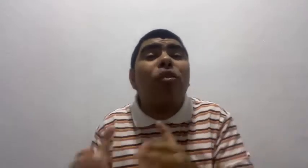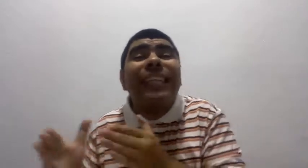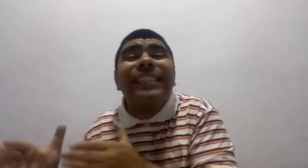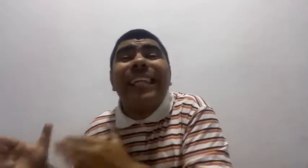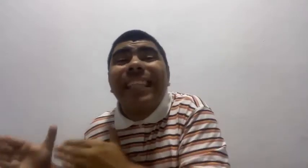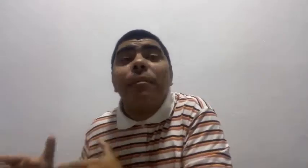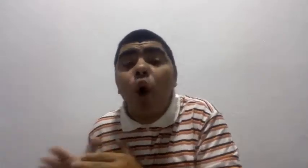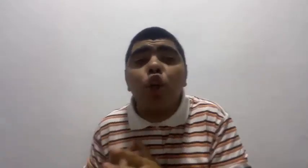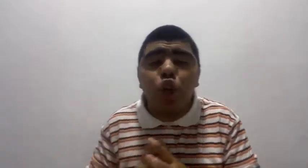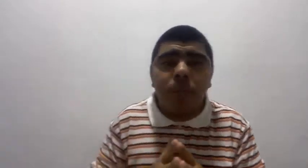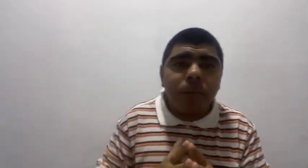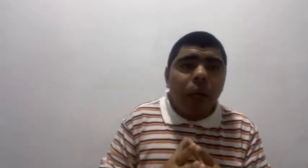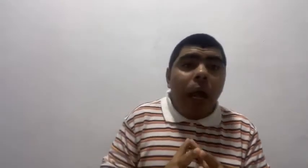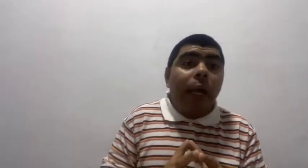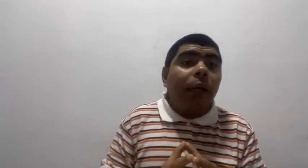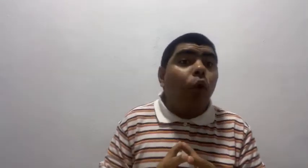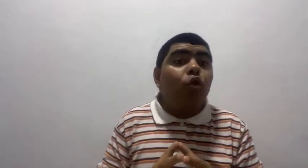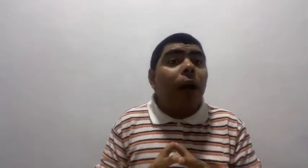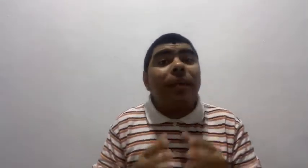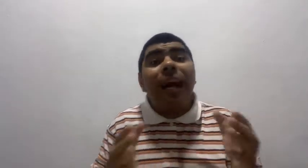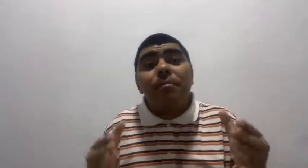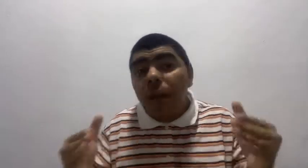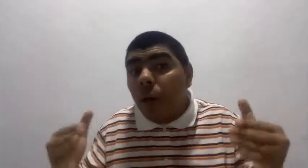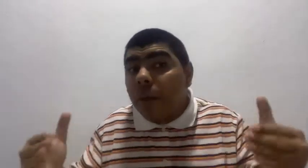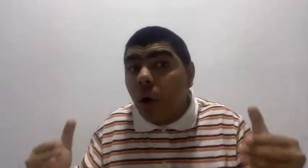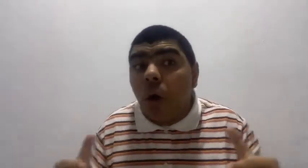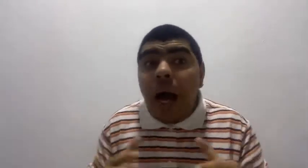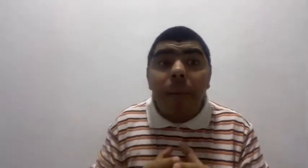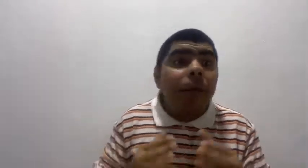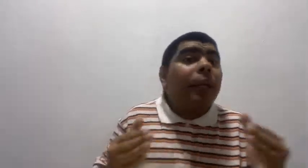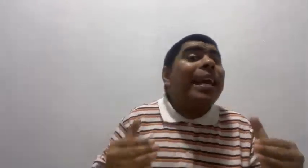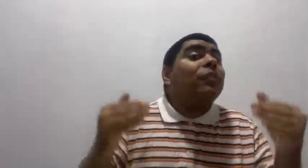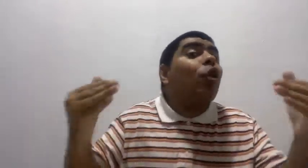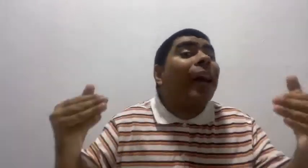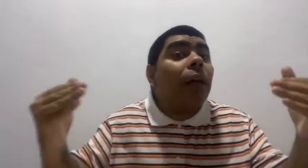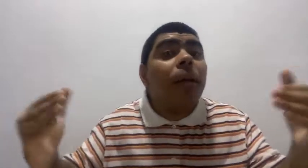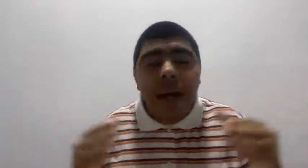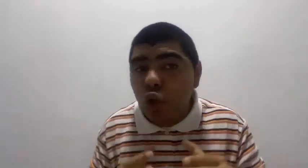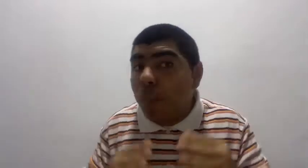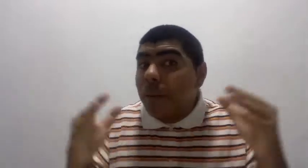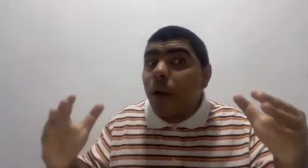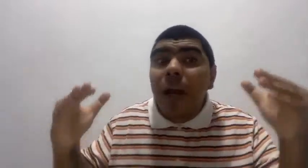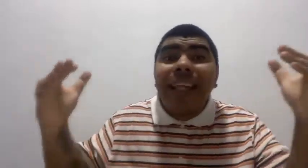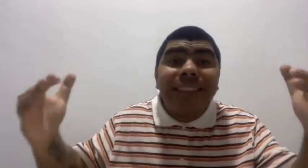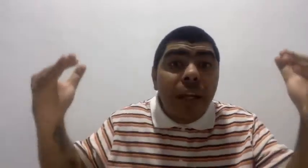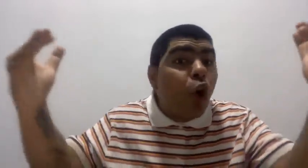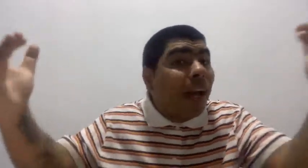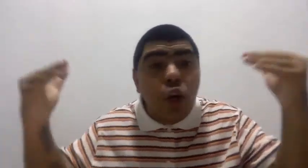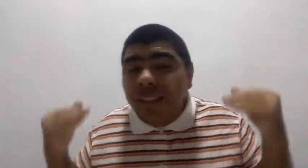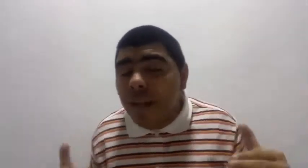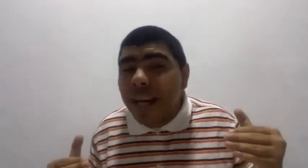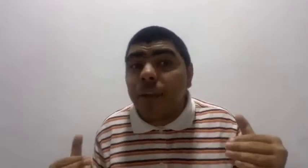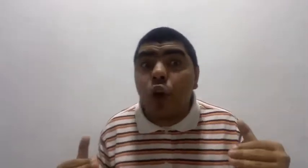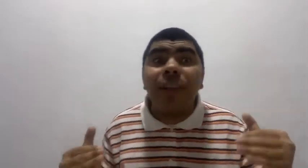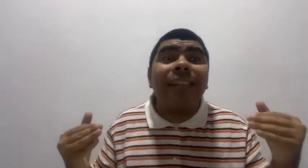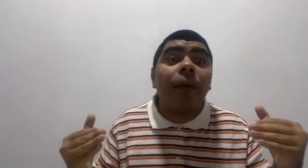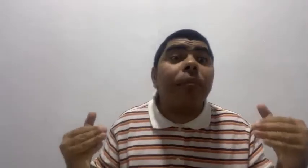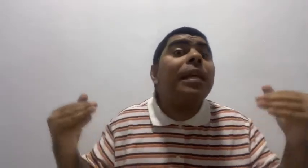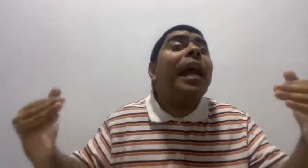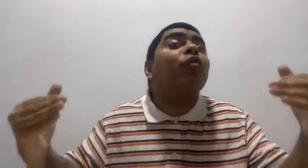el testimonio. Aleluya. Mi alma adora a Dios. Amén. Y eso que, hermano, y lo primero que dicen los que no le sirven a Dios, dicen, y eso